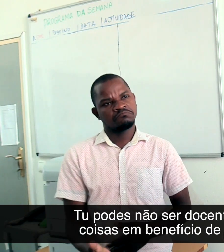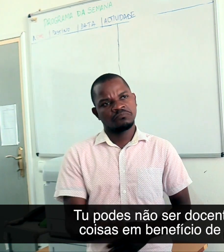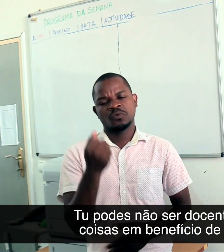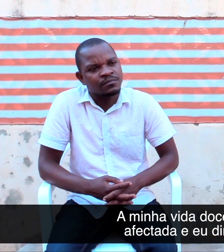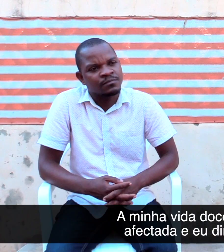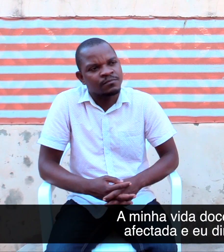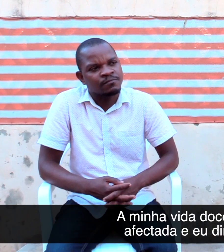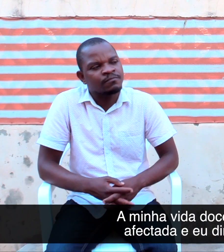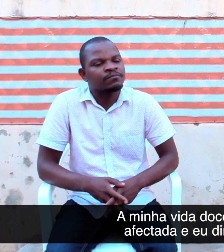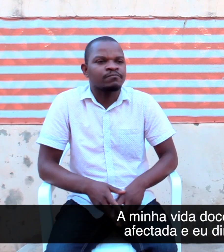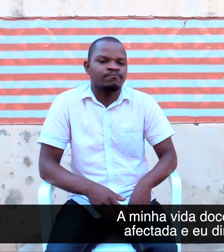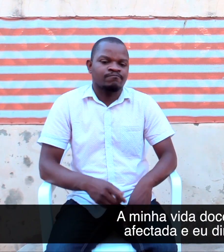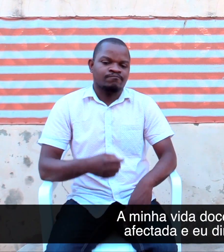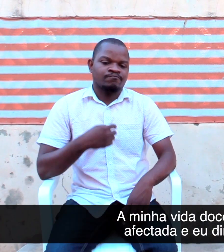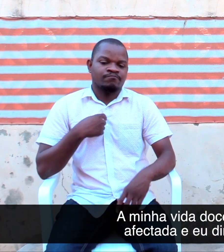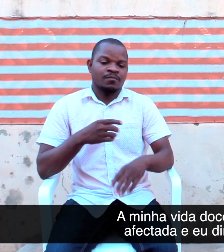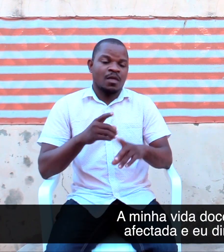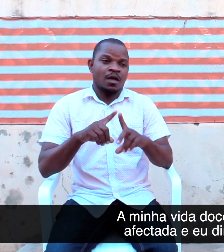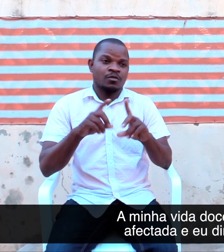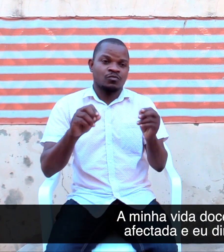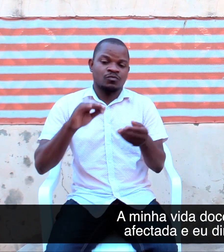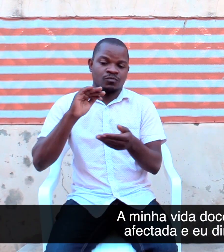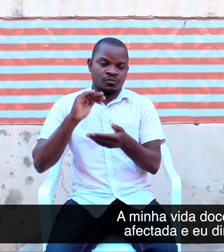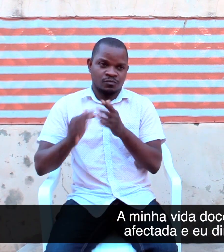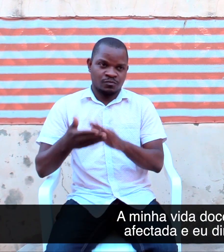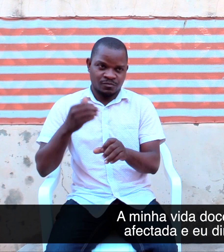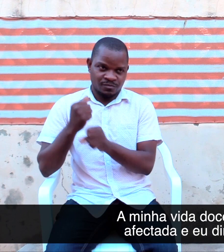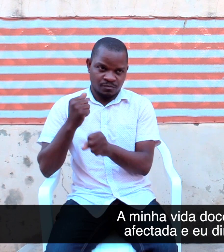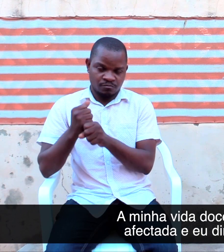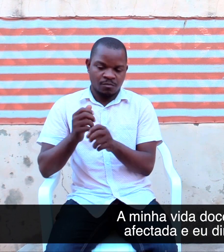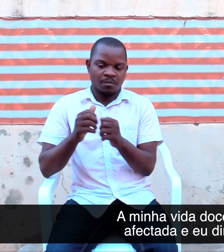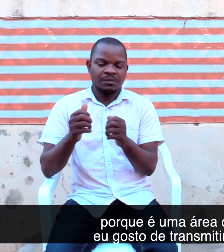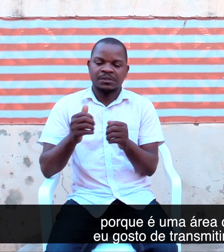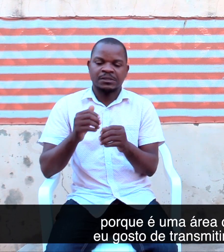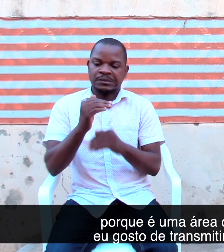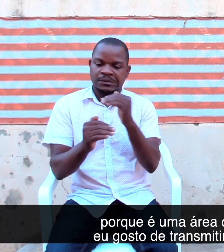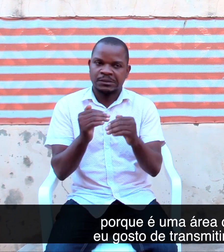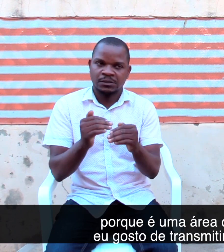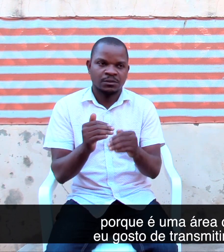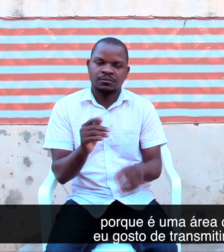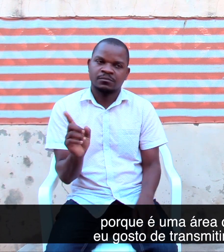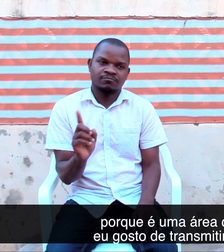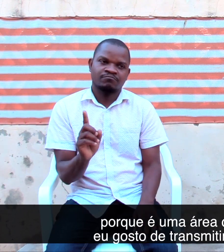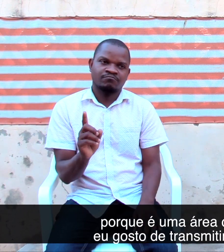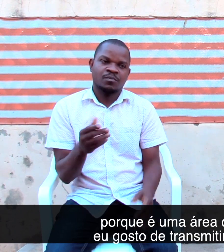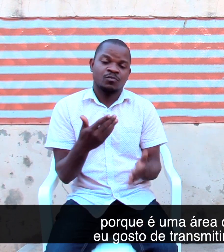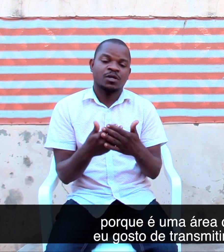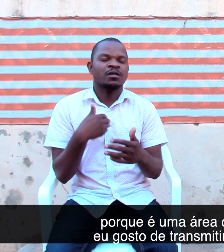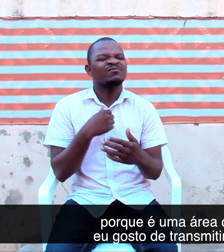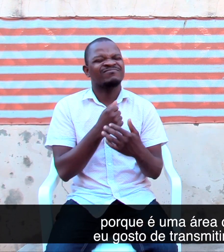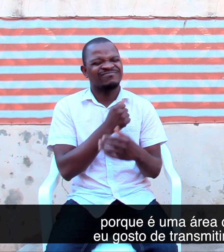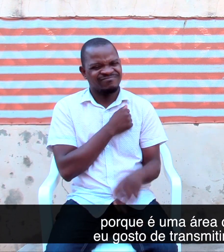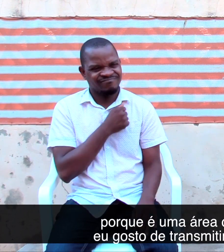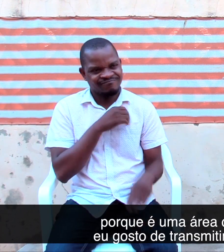da tua família. A minha vida docente acabou ficando afetada, eu diria negativamente, sim, porque é uma área que eu abracei, porque eu gosto